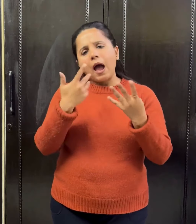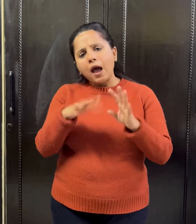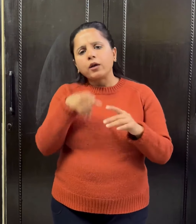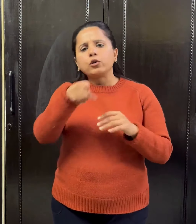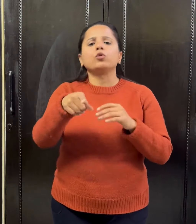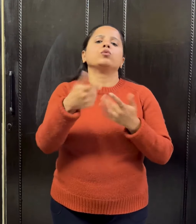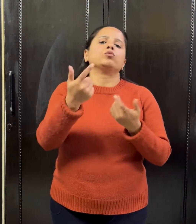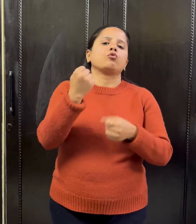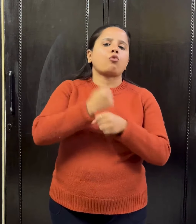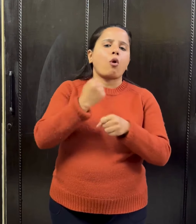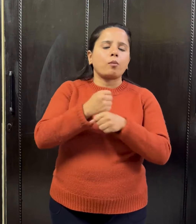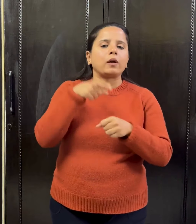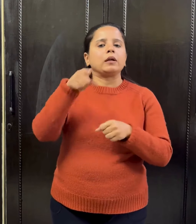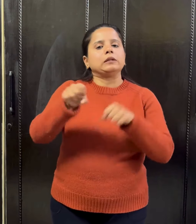सर्टिफिकेट जो एप्लीकेबल हो।